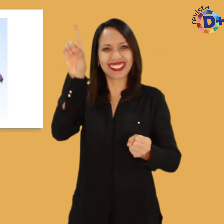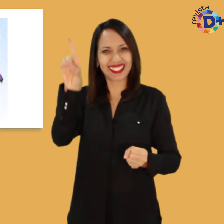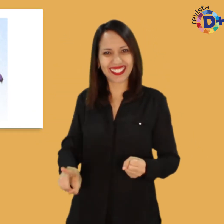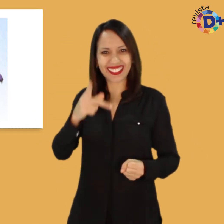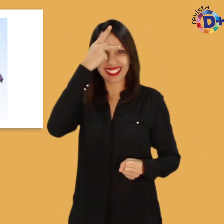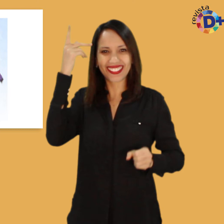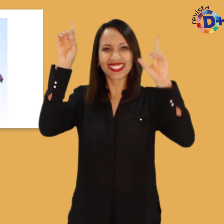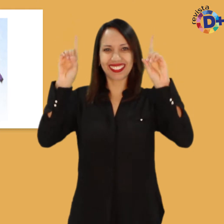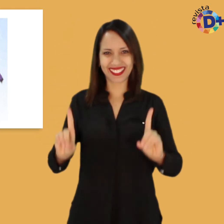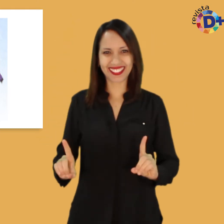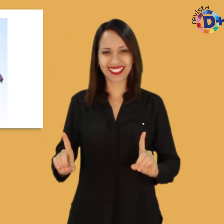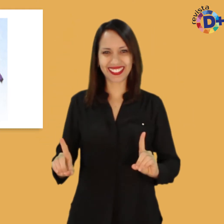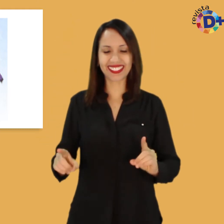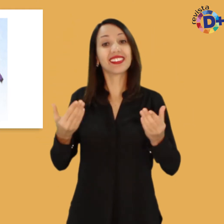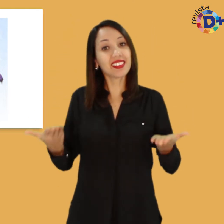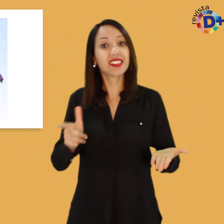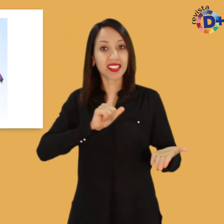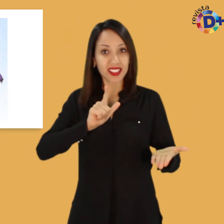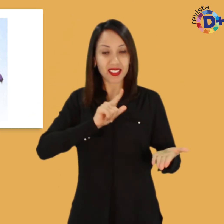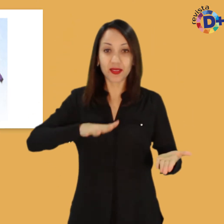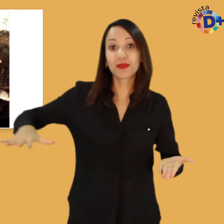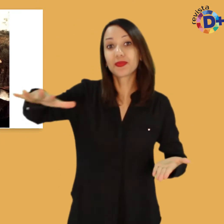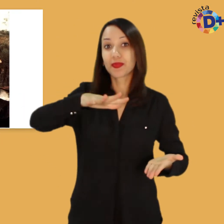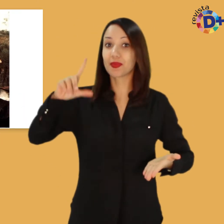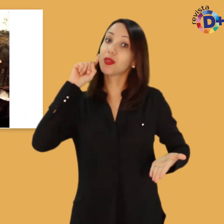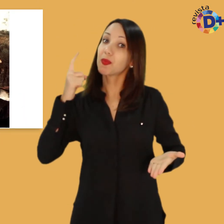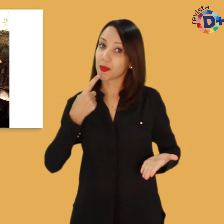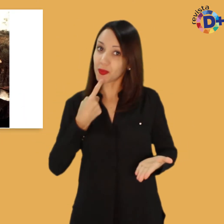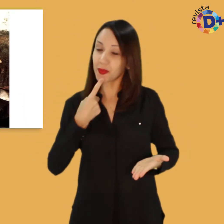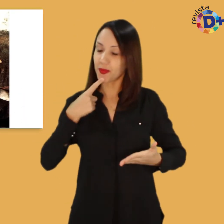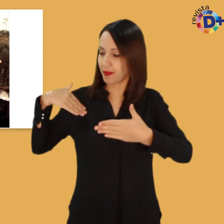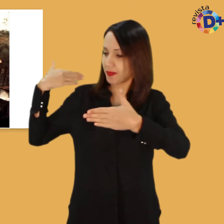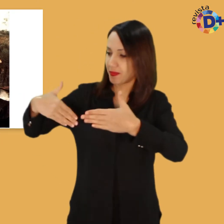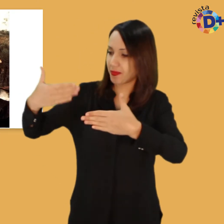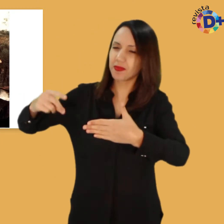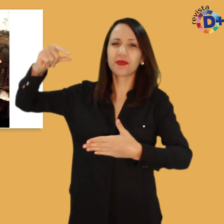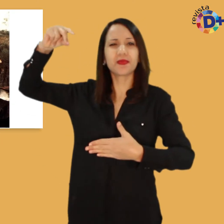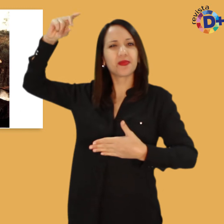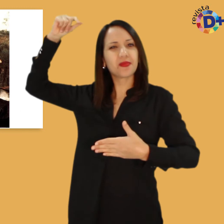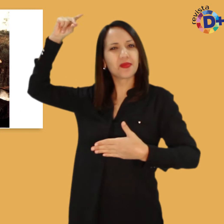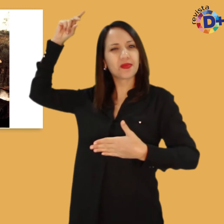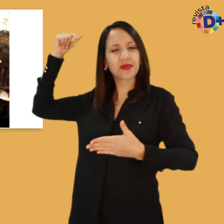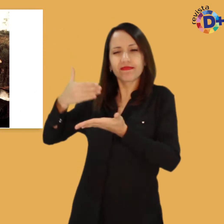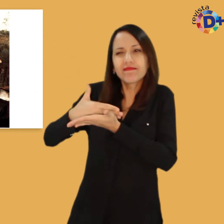deficiência. No caso dos indivíduos surdos, durante a Antiguidade e até o início da Idade